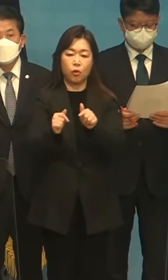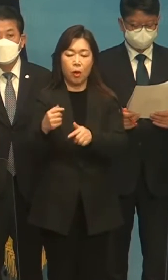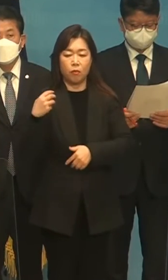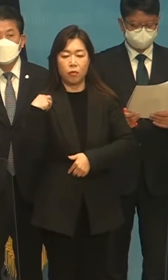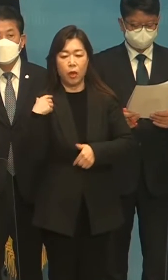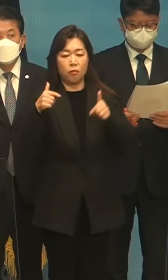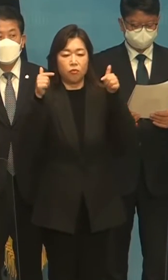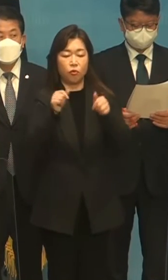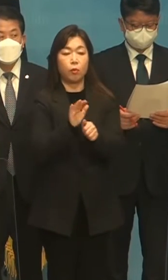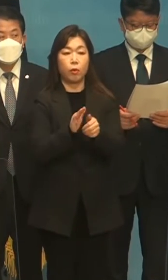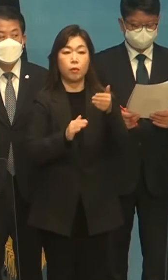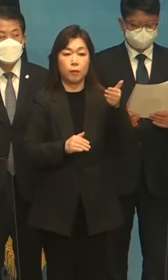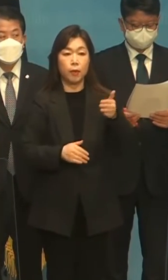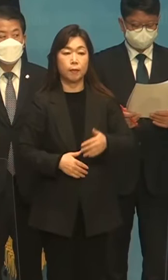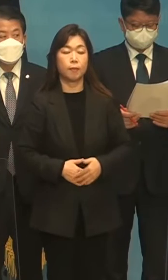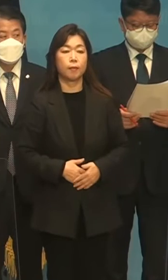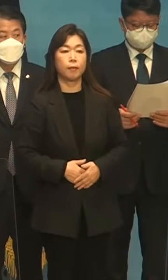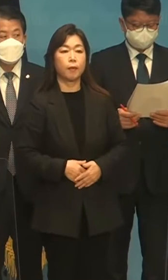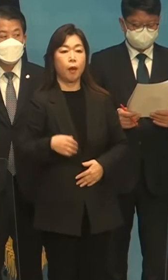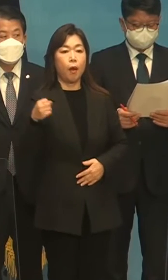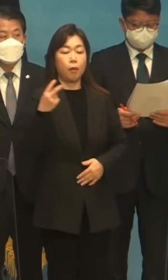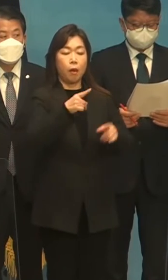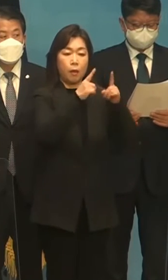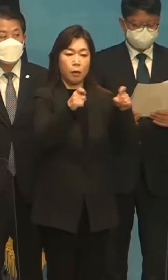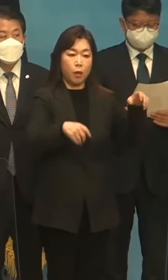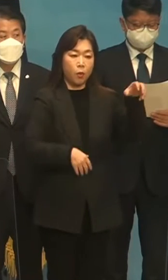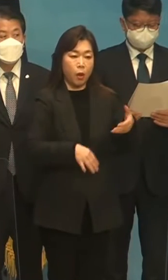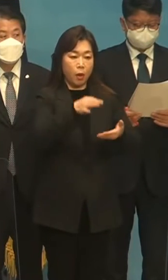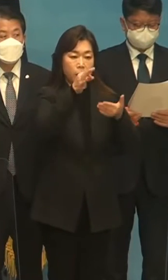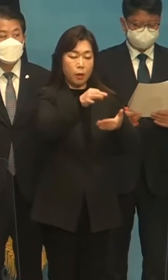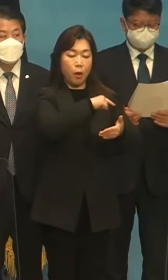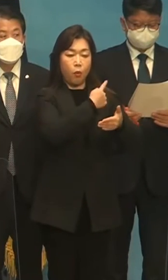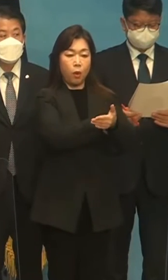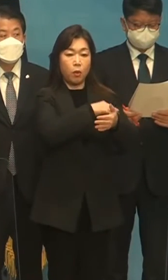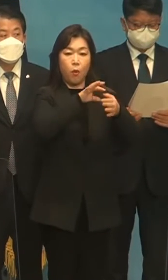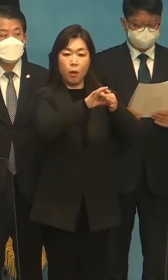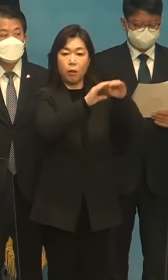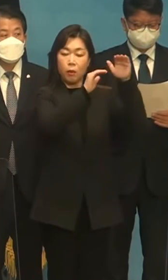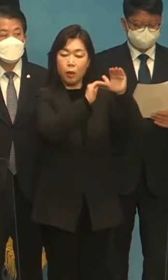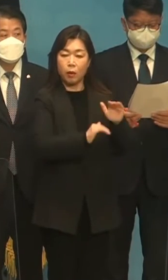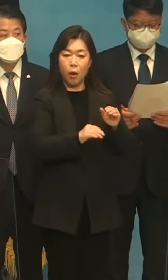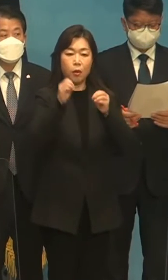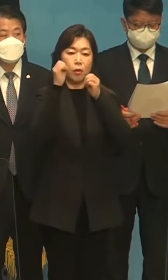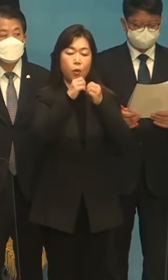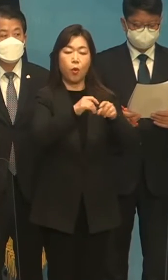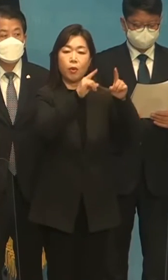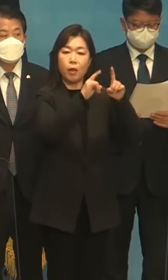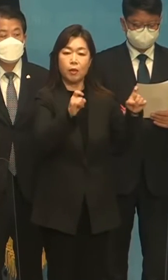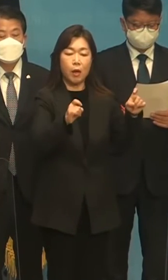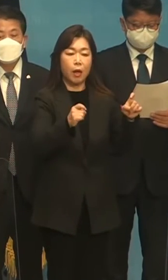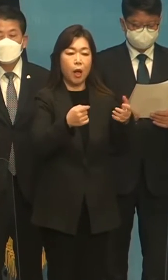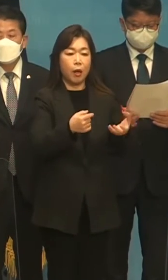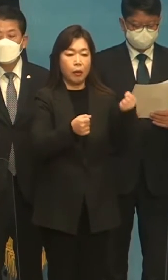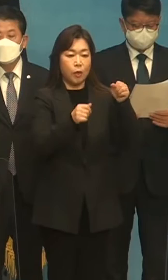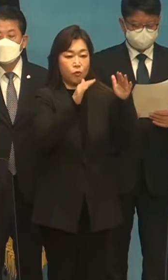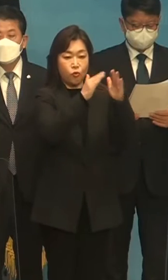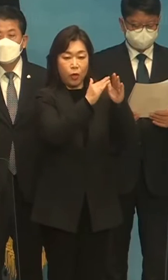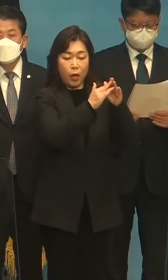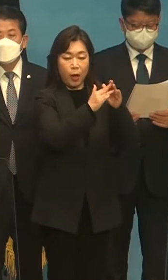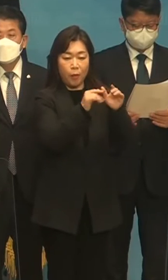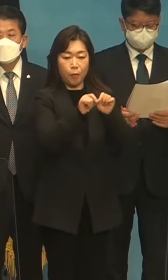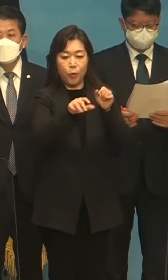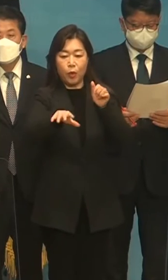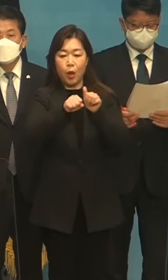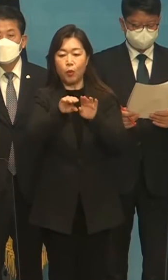부담을 경감할 것이다. 또한 사찰의 재산권과 관련하여 전통사찰 소유 주택